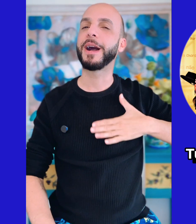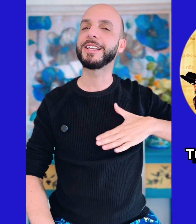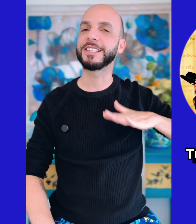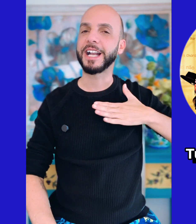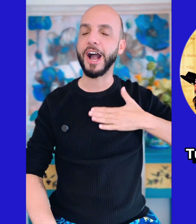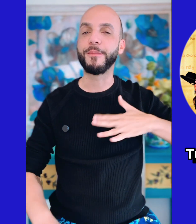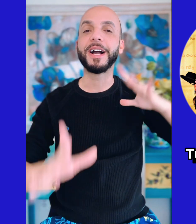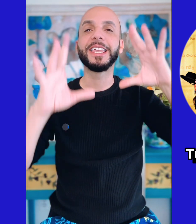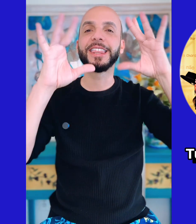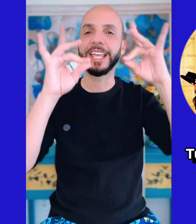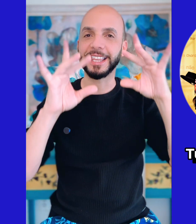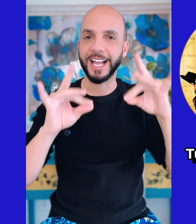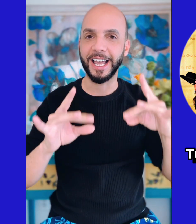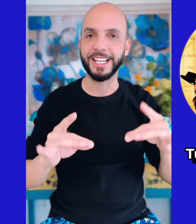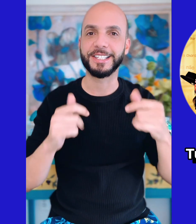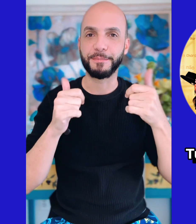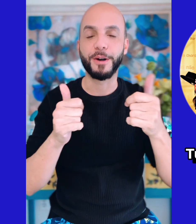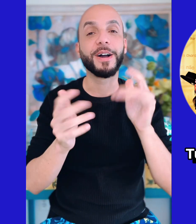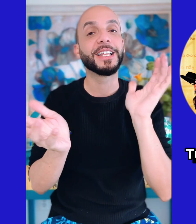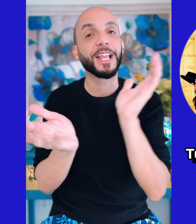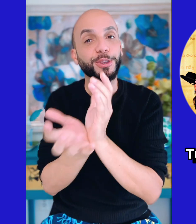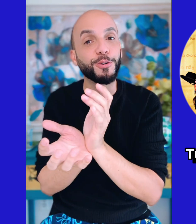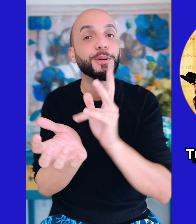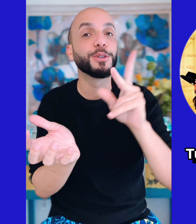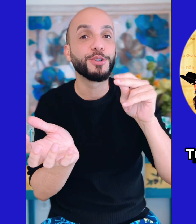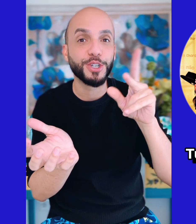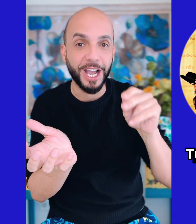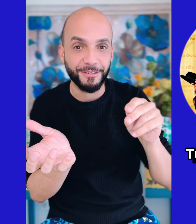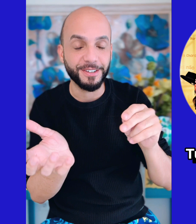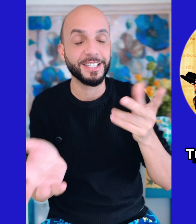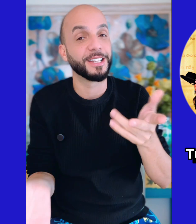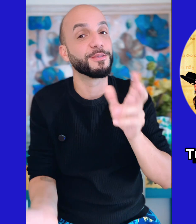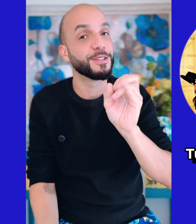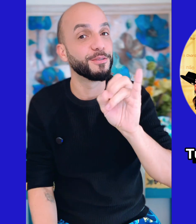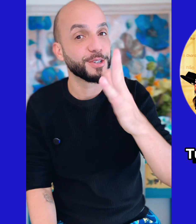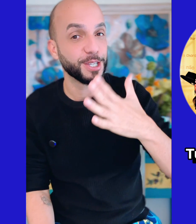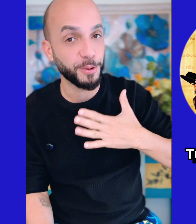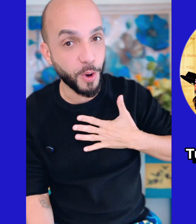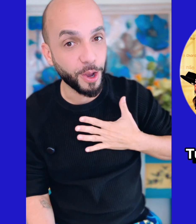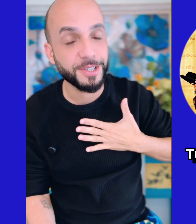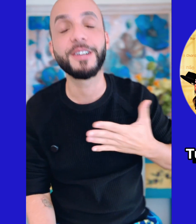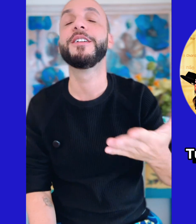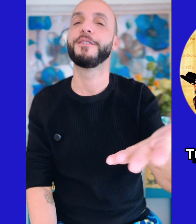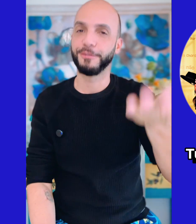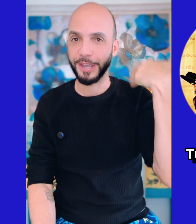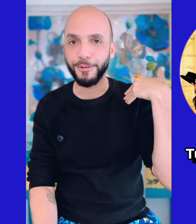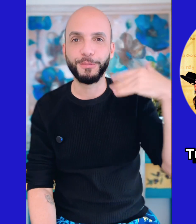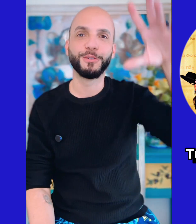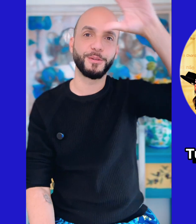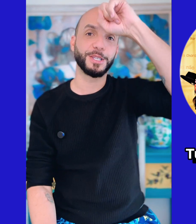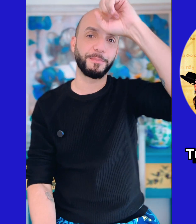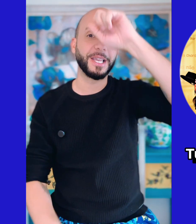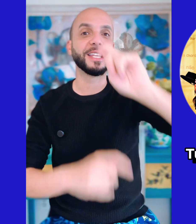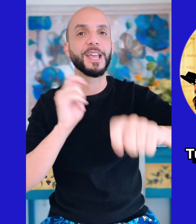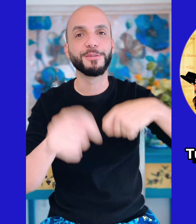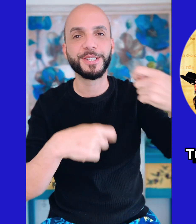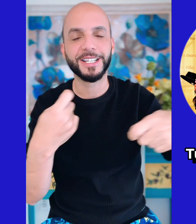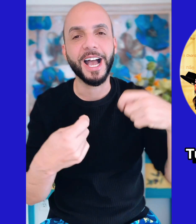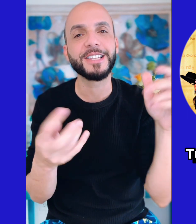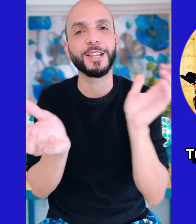mais calma, em detalhes, tá bom? Aí da turma do Chaves. Então, se você gosta, vem comigo, vamos aprender aí os sinais da